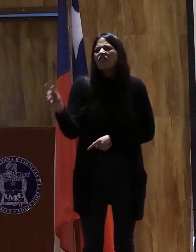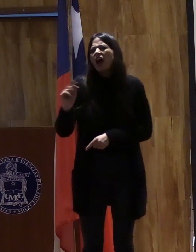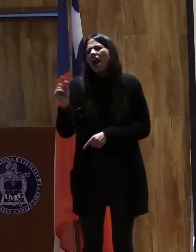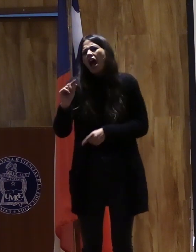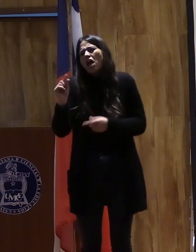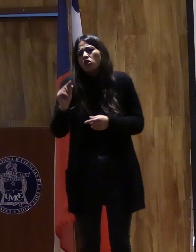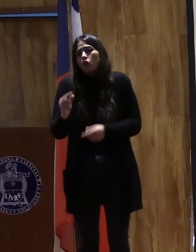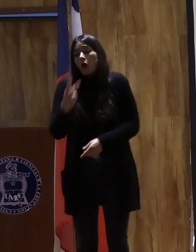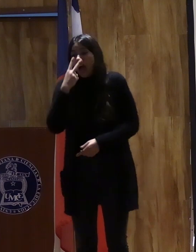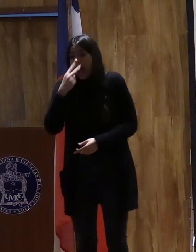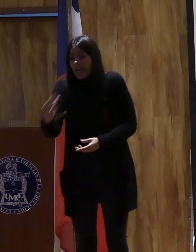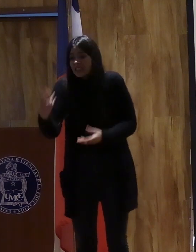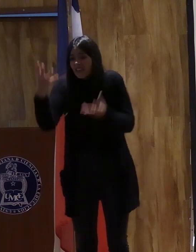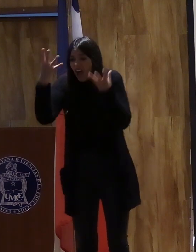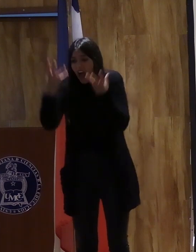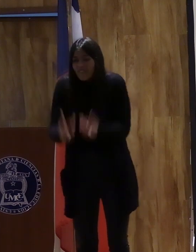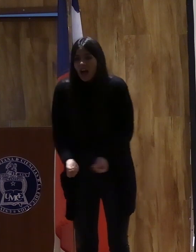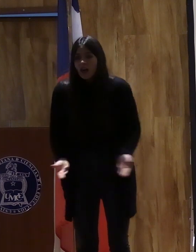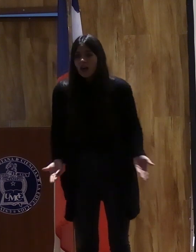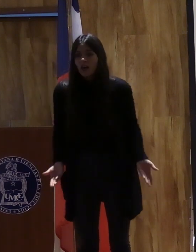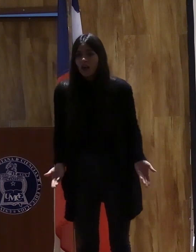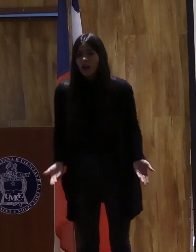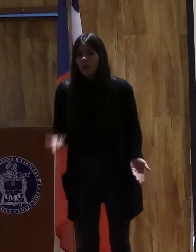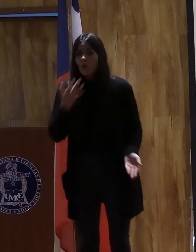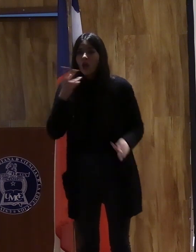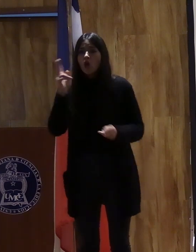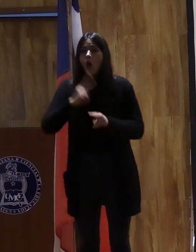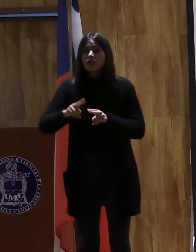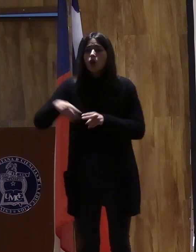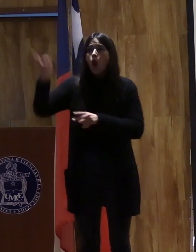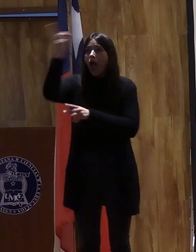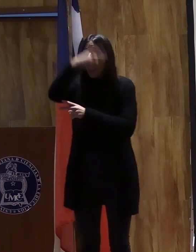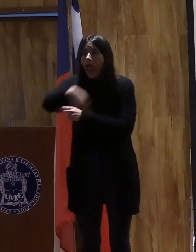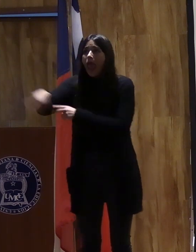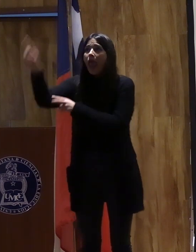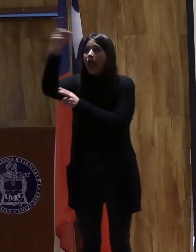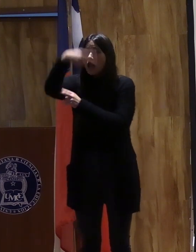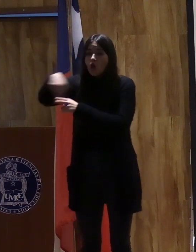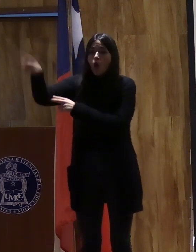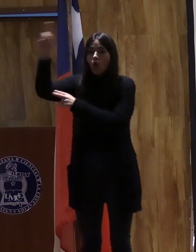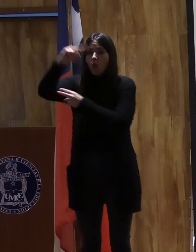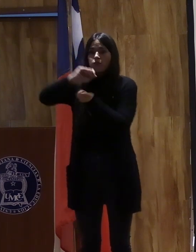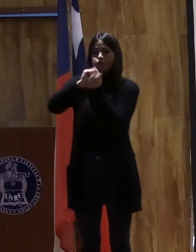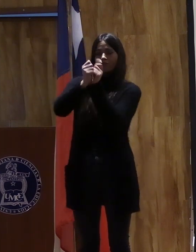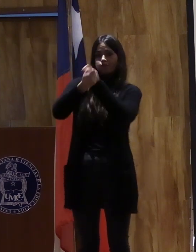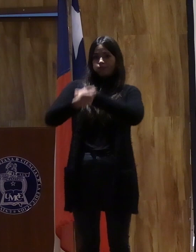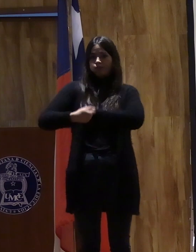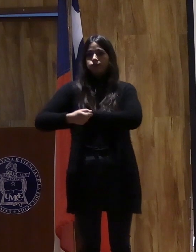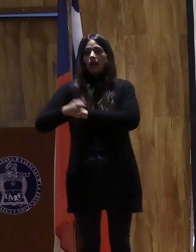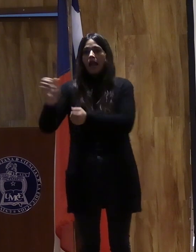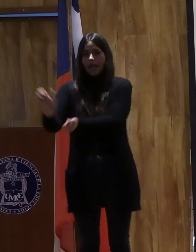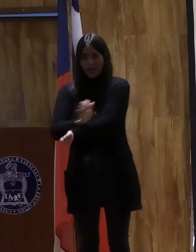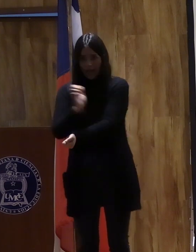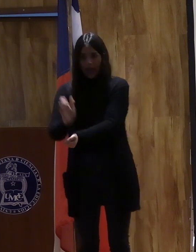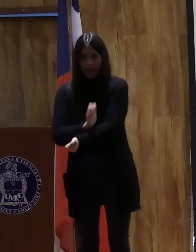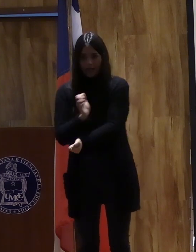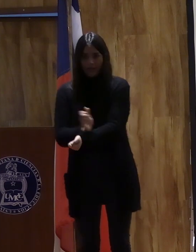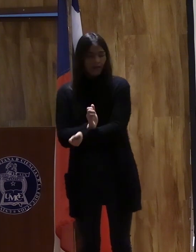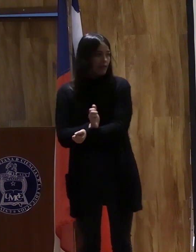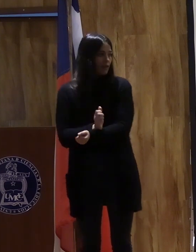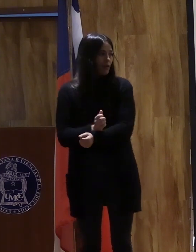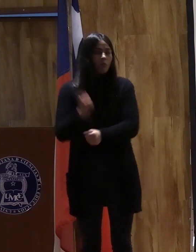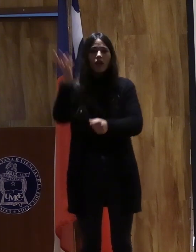acabar, güey? ¿Por qué no tienen aerogeneradores? No, es que no funcionan, porque las palas estas cuando agarran mucho